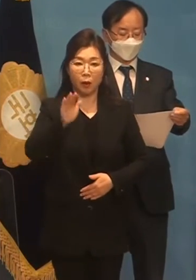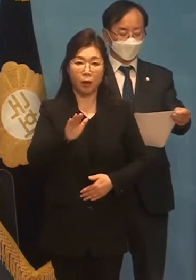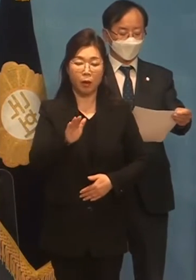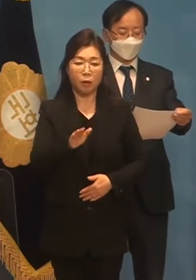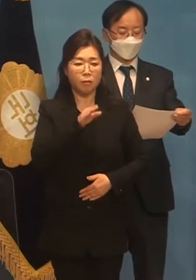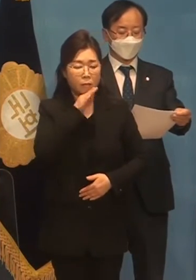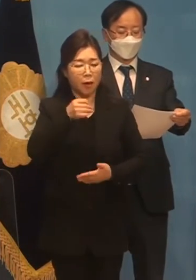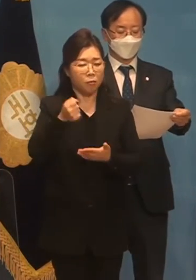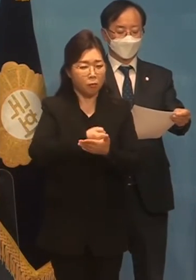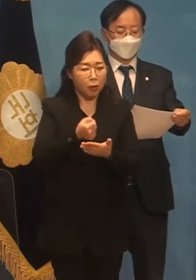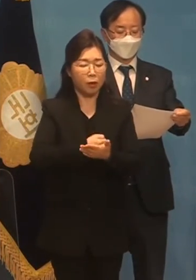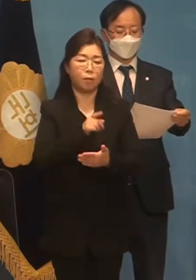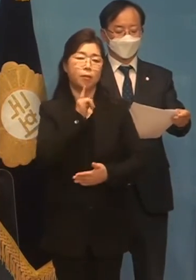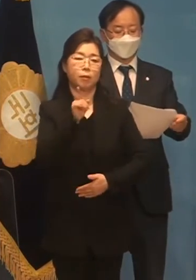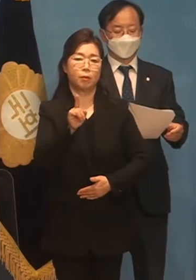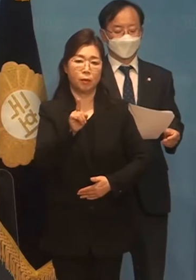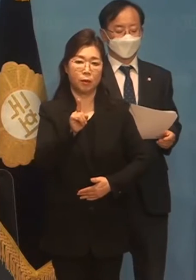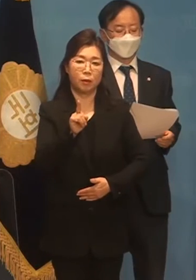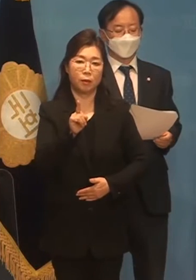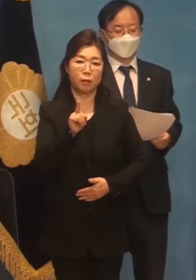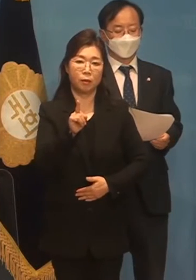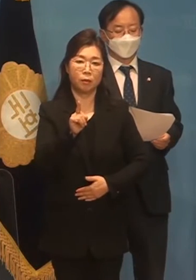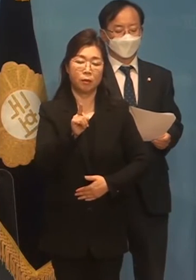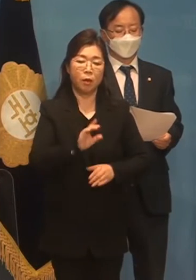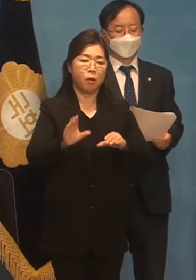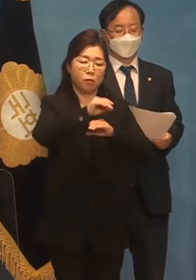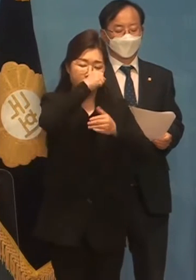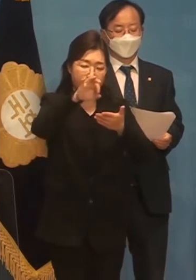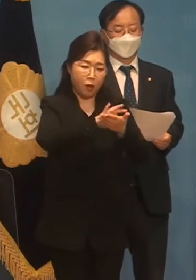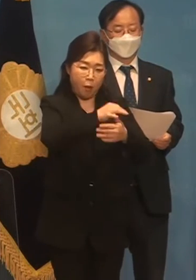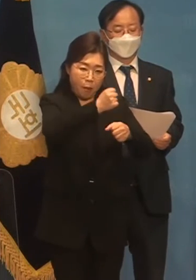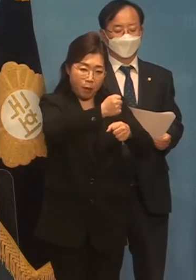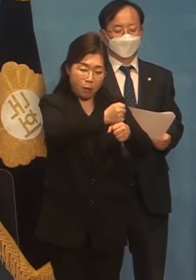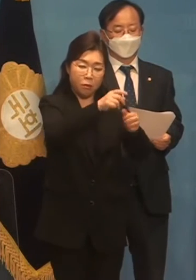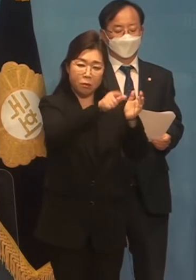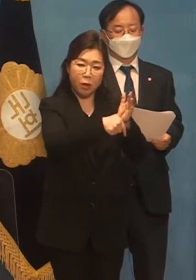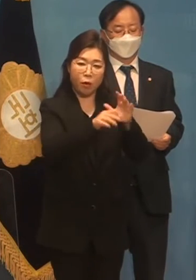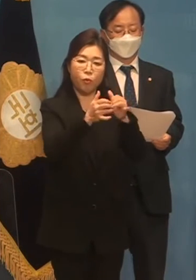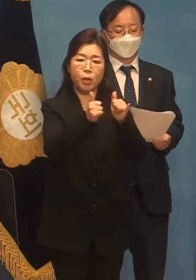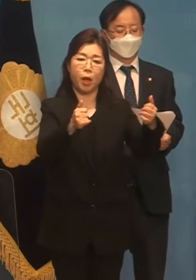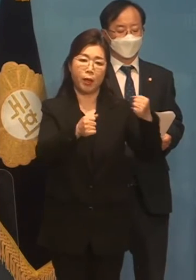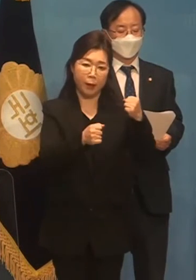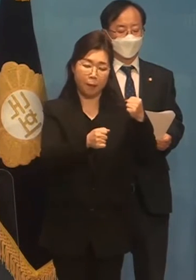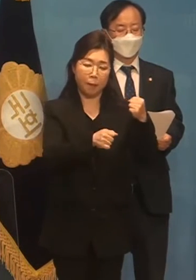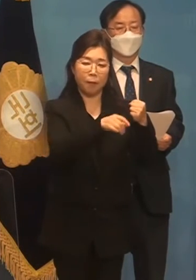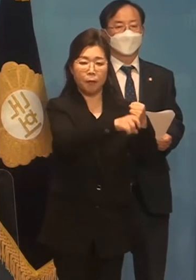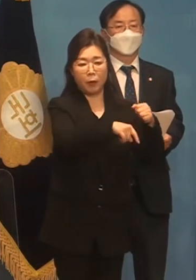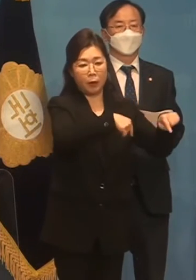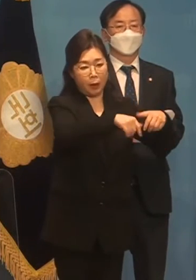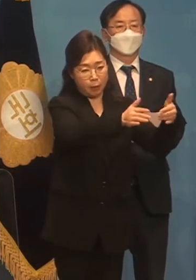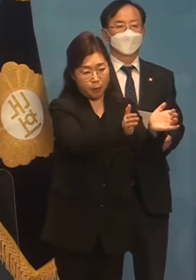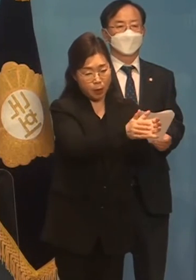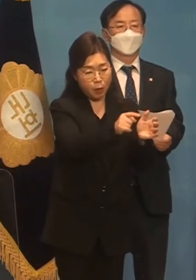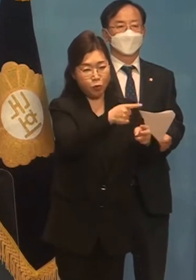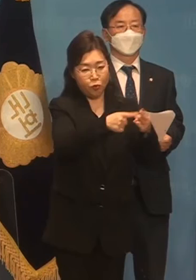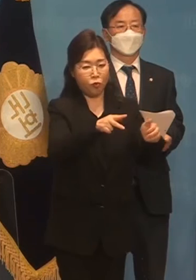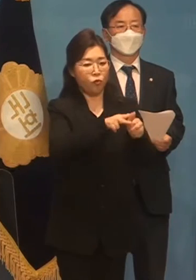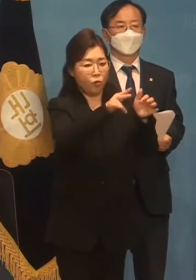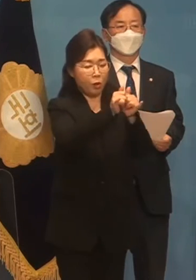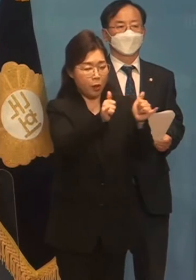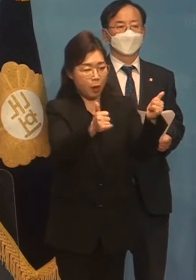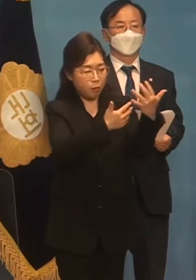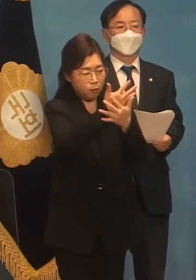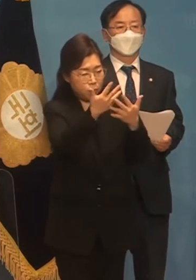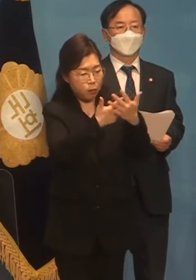그런데 실로 유감스러운 것은 추경 편성의 시기에 대한 국민의힘과 윤석열 후보의